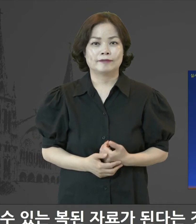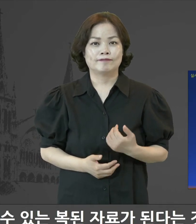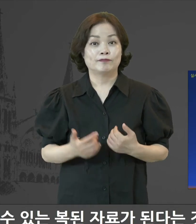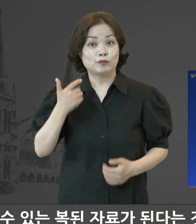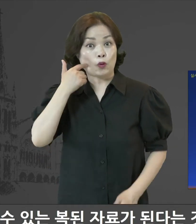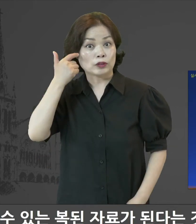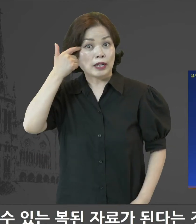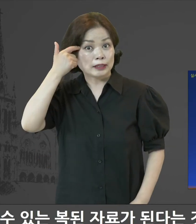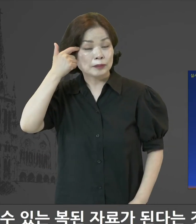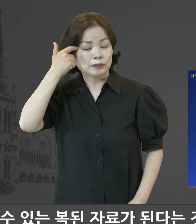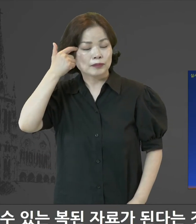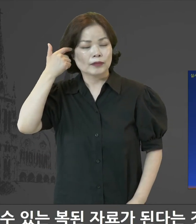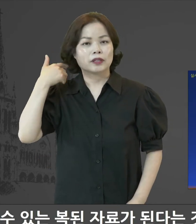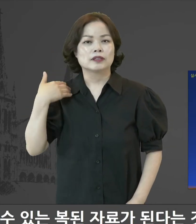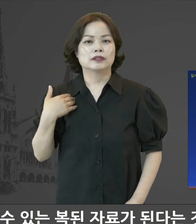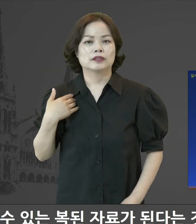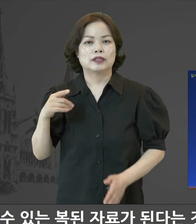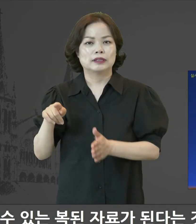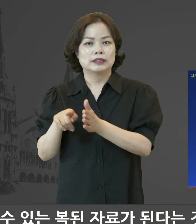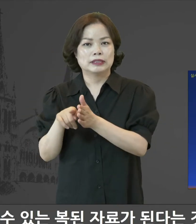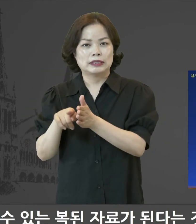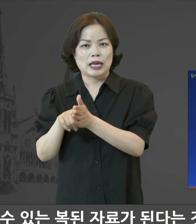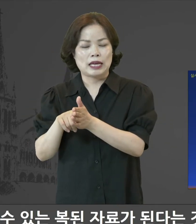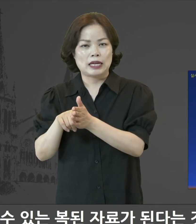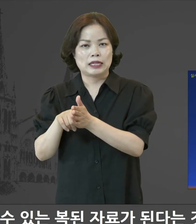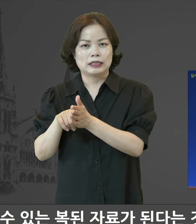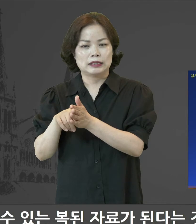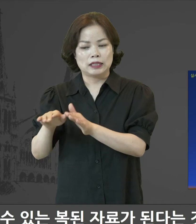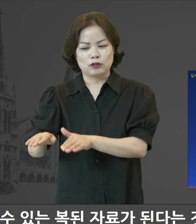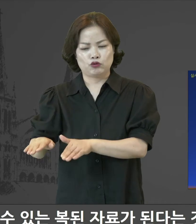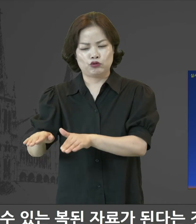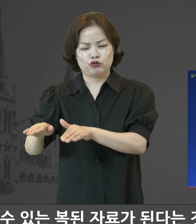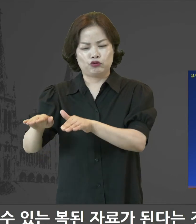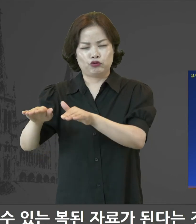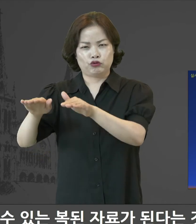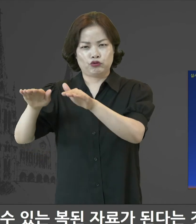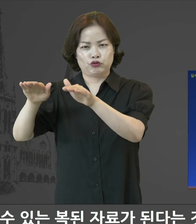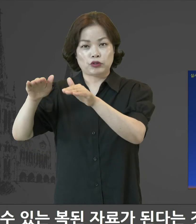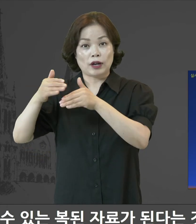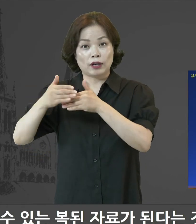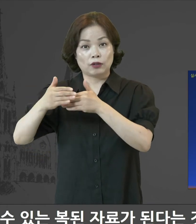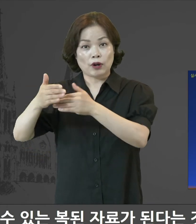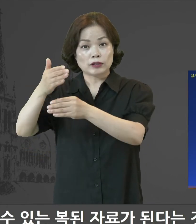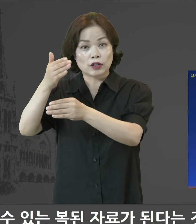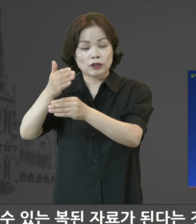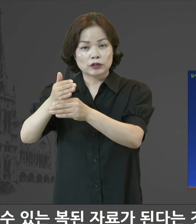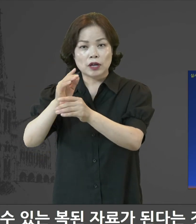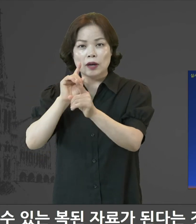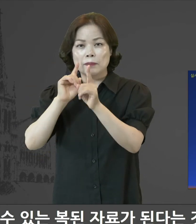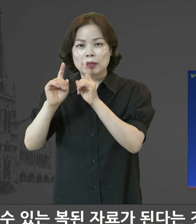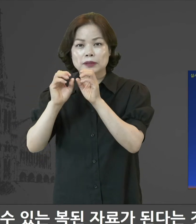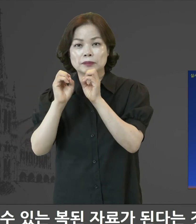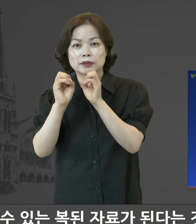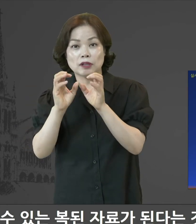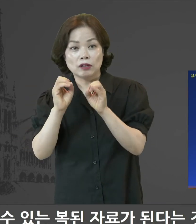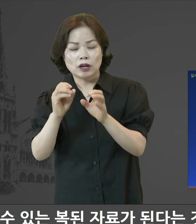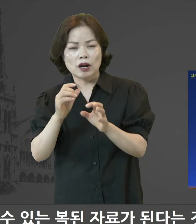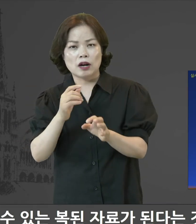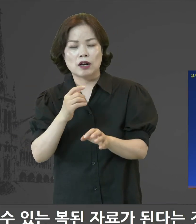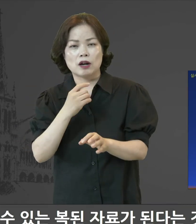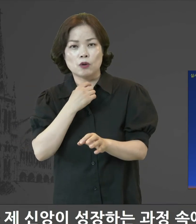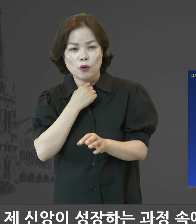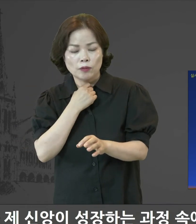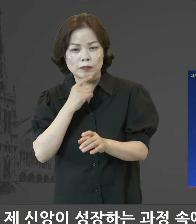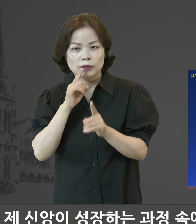저도 쭉 제 신앙이 이제 성장하는 과정 속에서 말씀을 전해주고 저에게